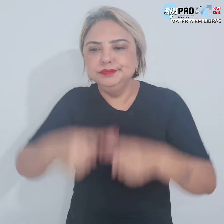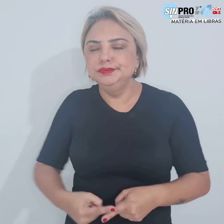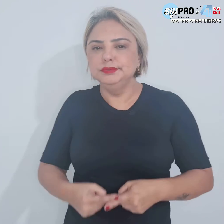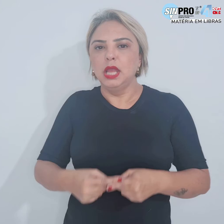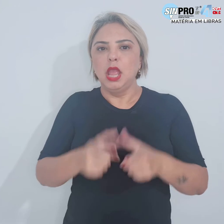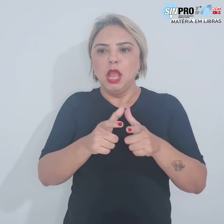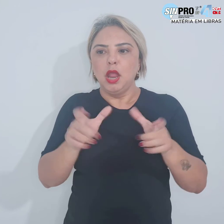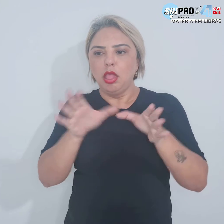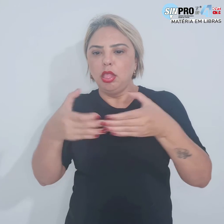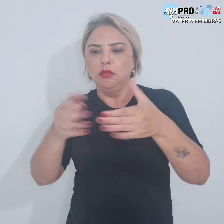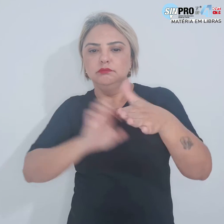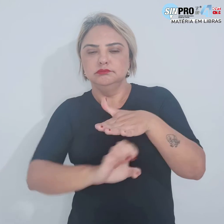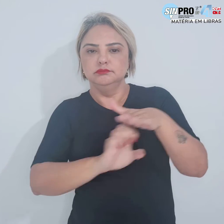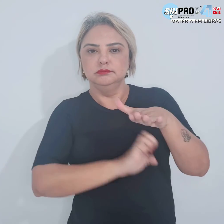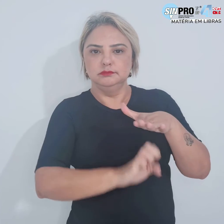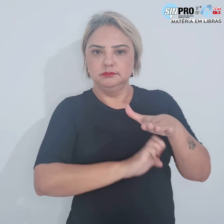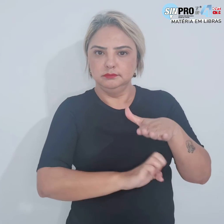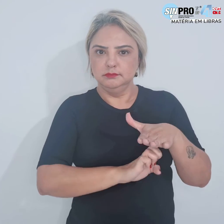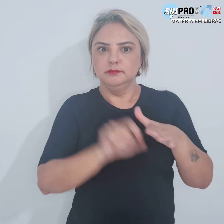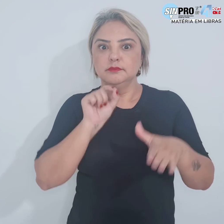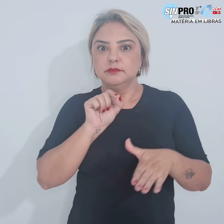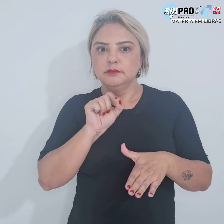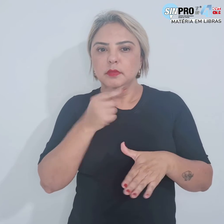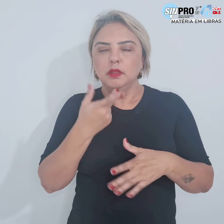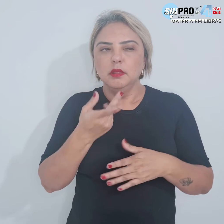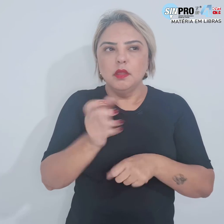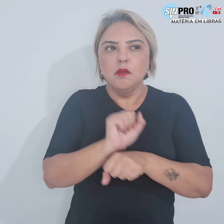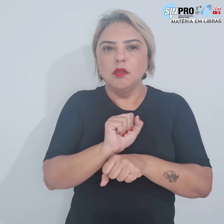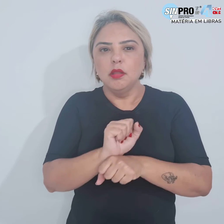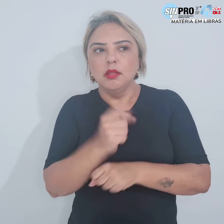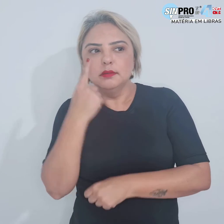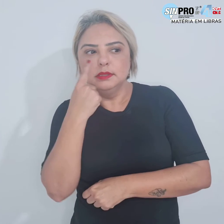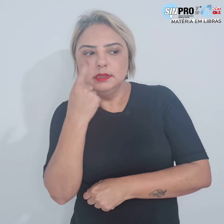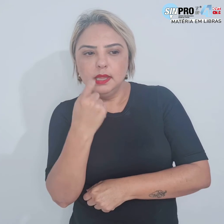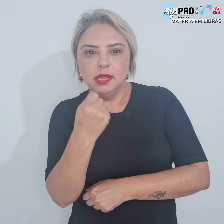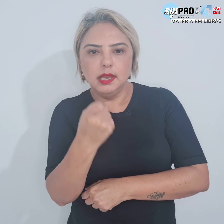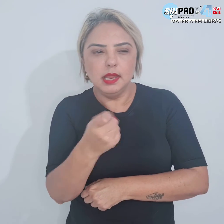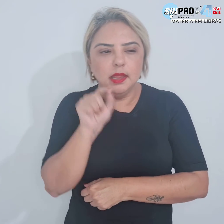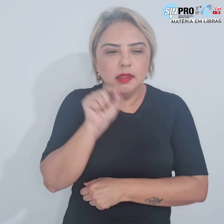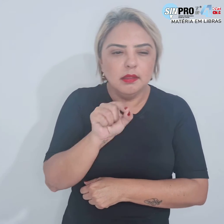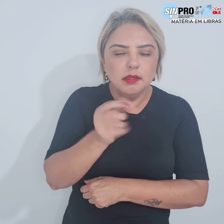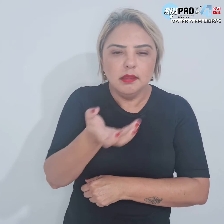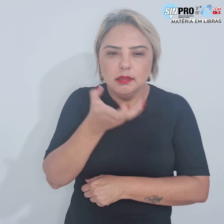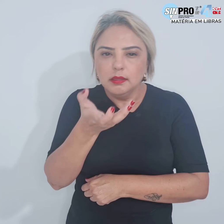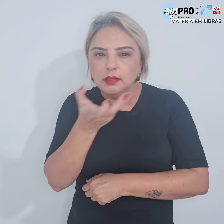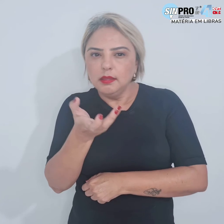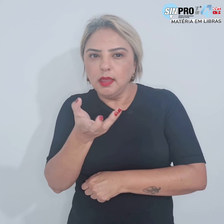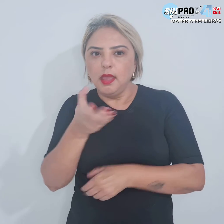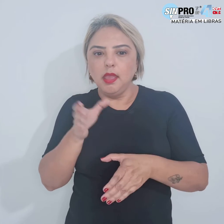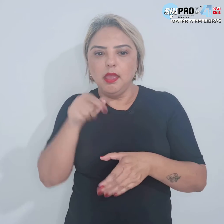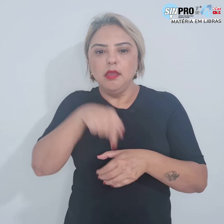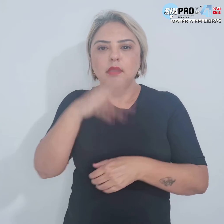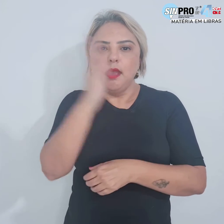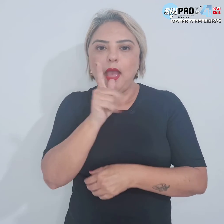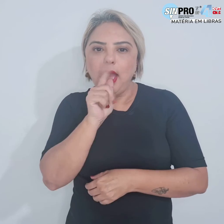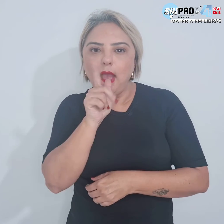grandes grupos empresariais que estão com os olhos atentos e voltados para o Brasil.